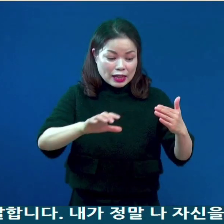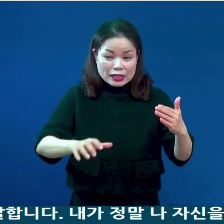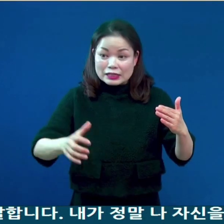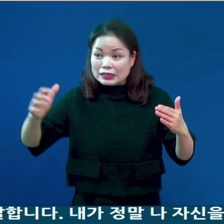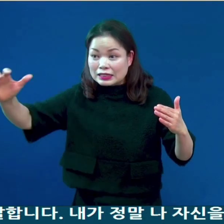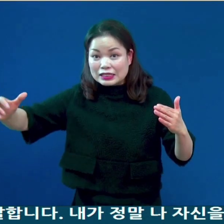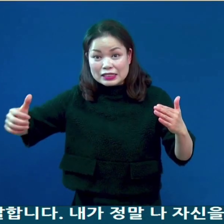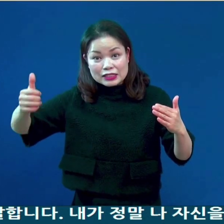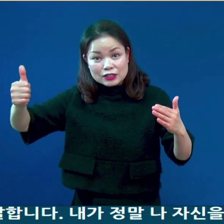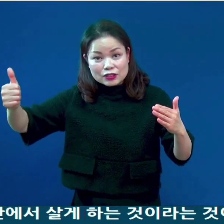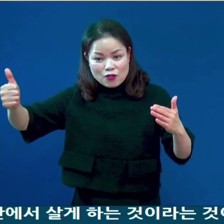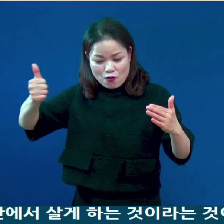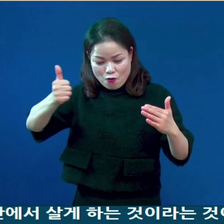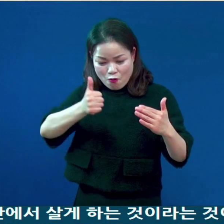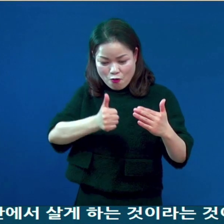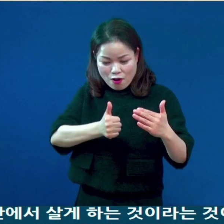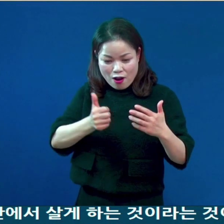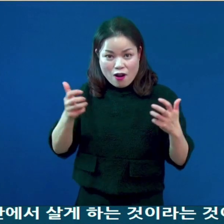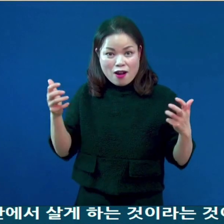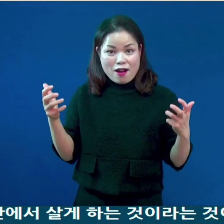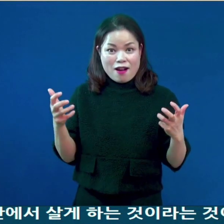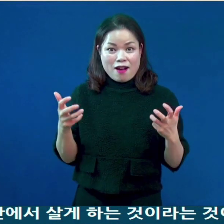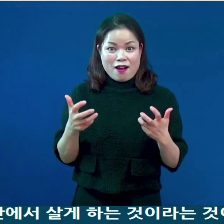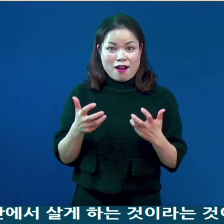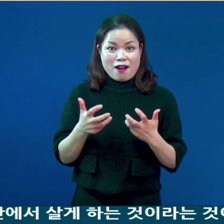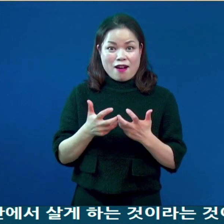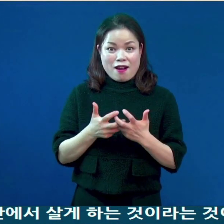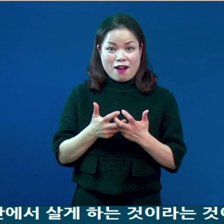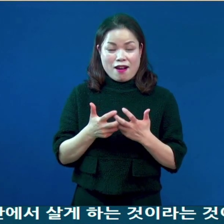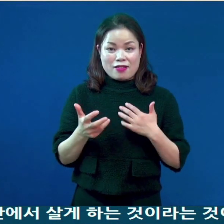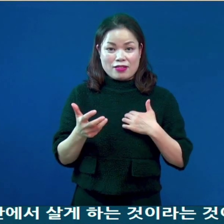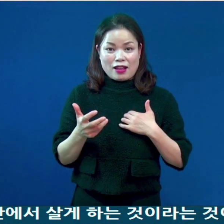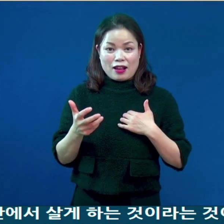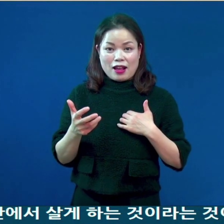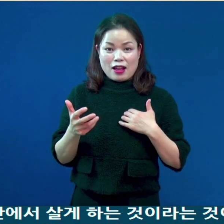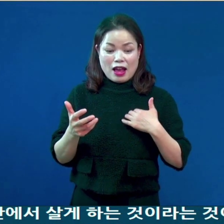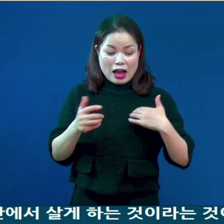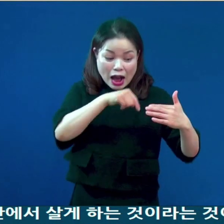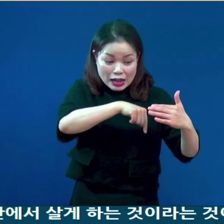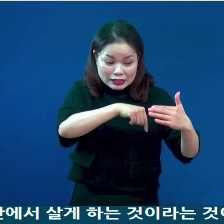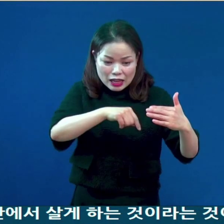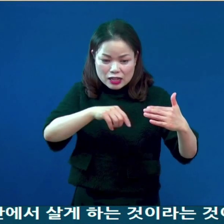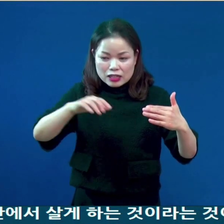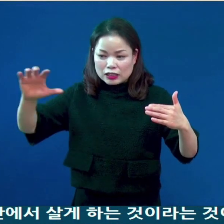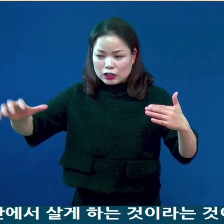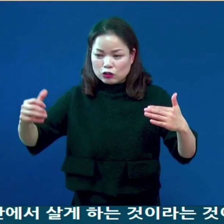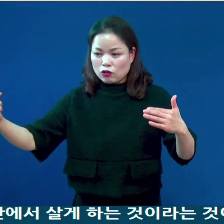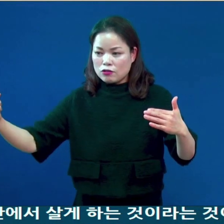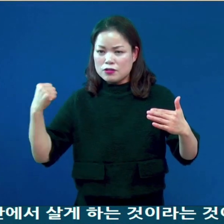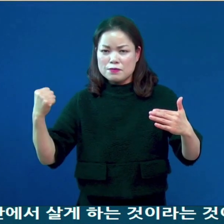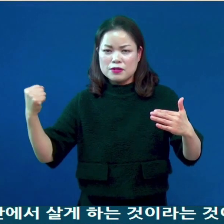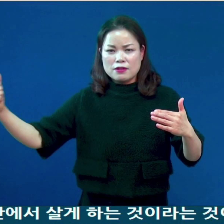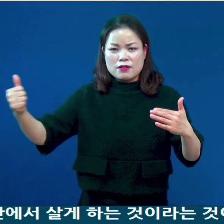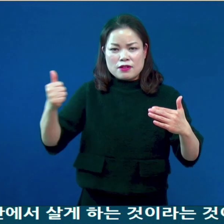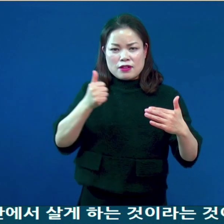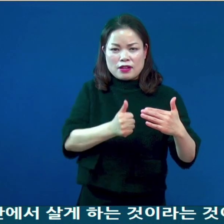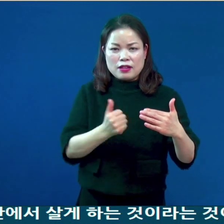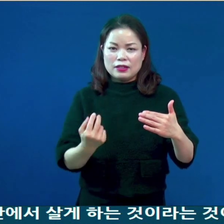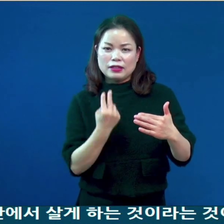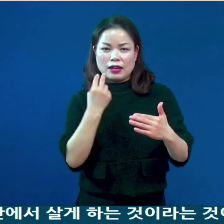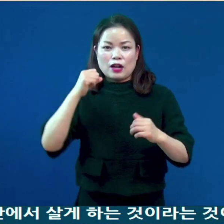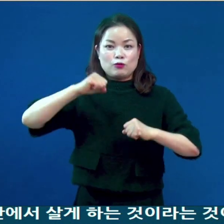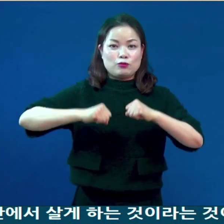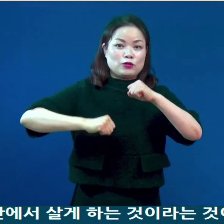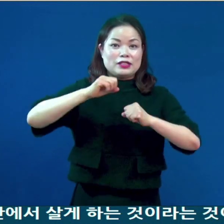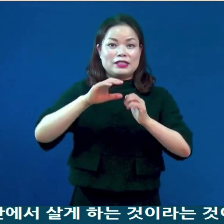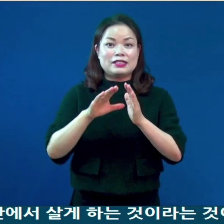그리스도가 왕성하게, 내 안에 그리스도가 힘있게 살아 움직이는 삶을